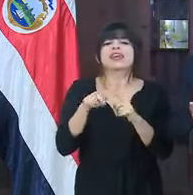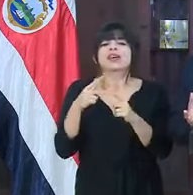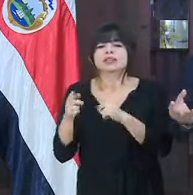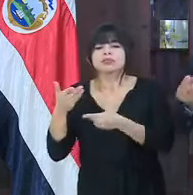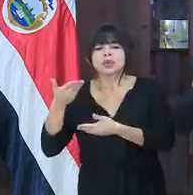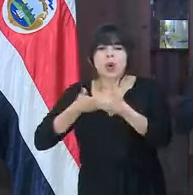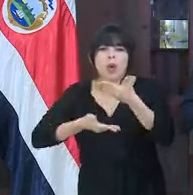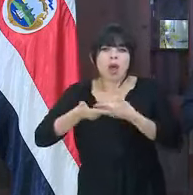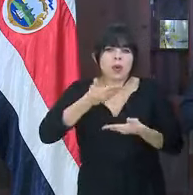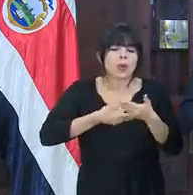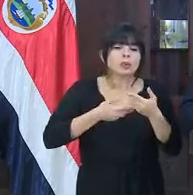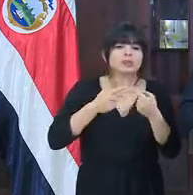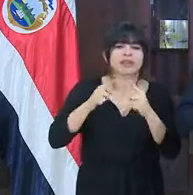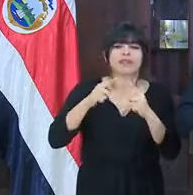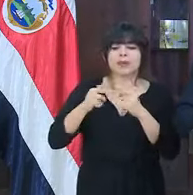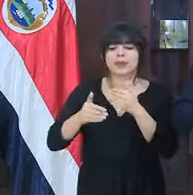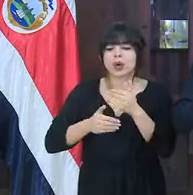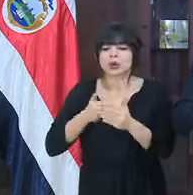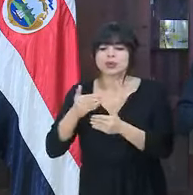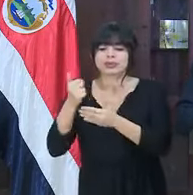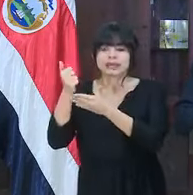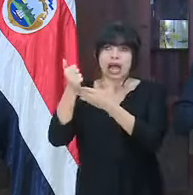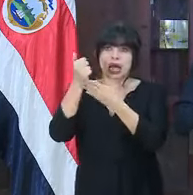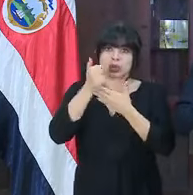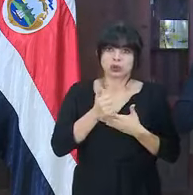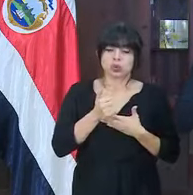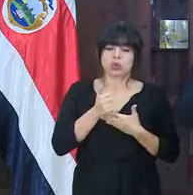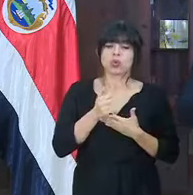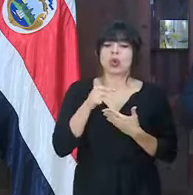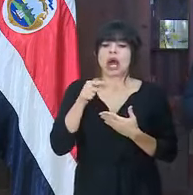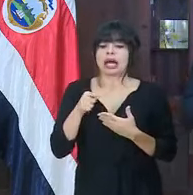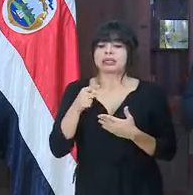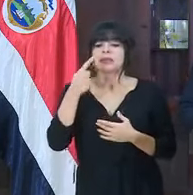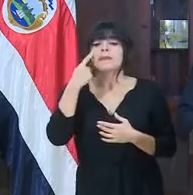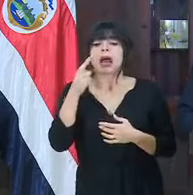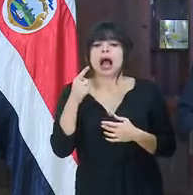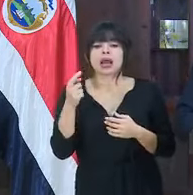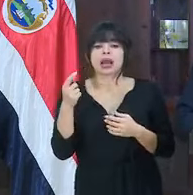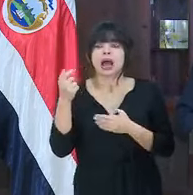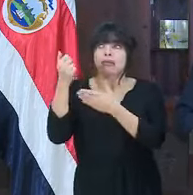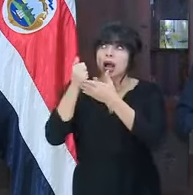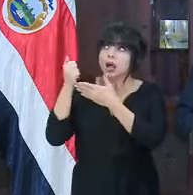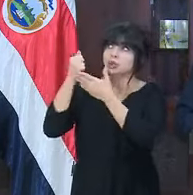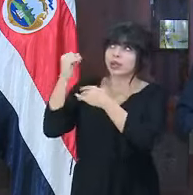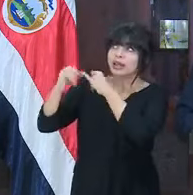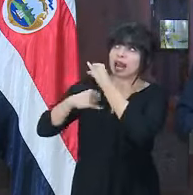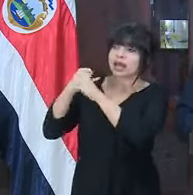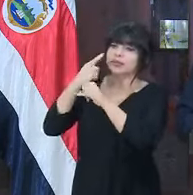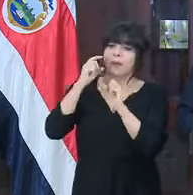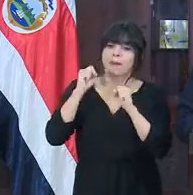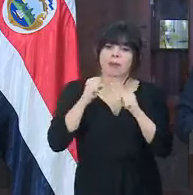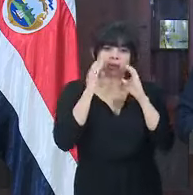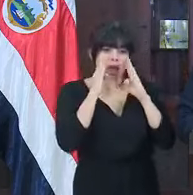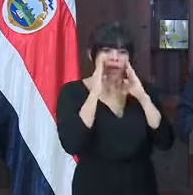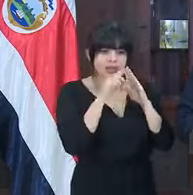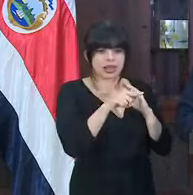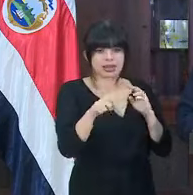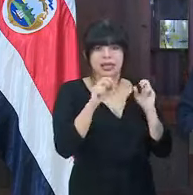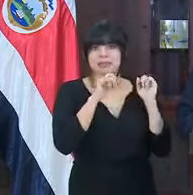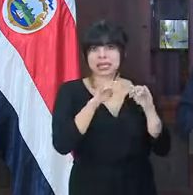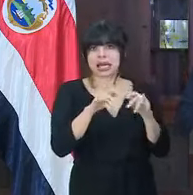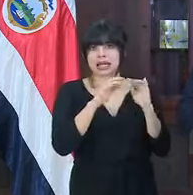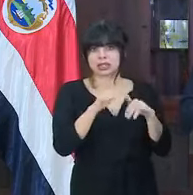distintas colaboraciones, distintos procesos de ayuda, sea para poder atender adecuadamente los flujos